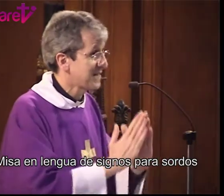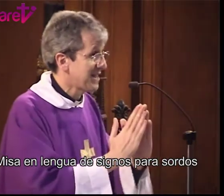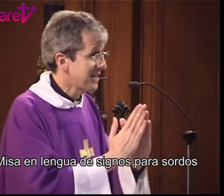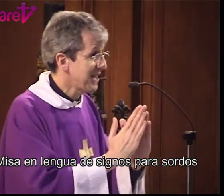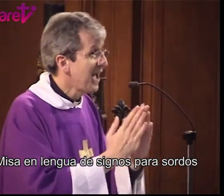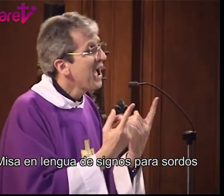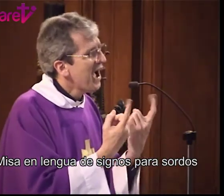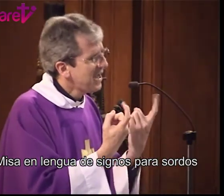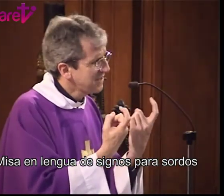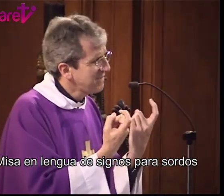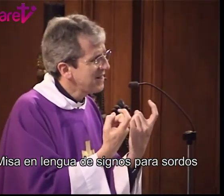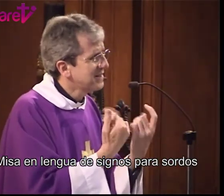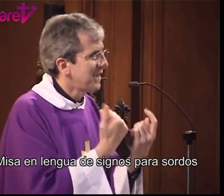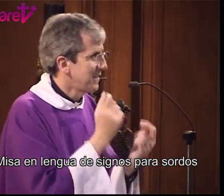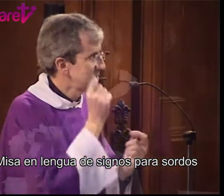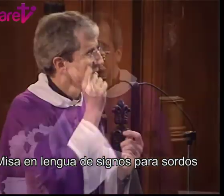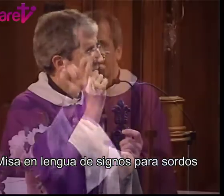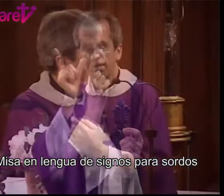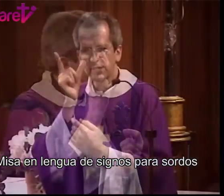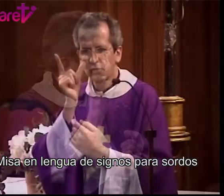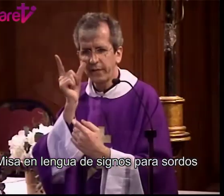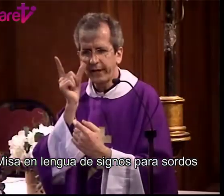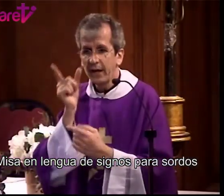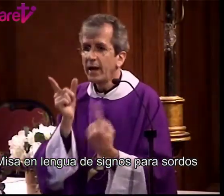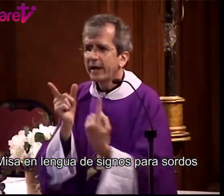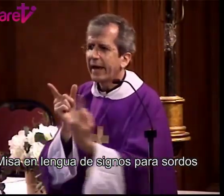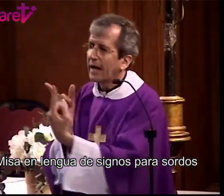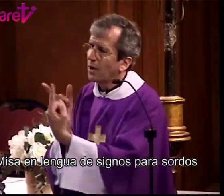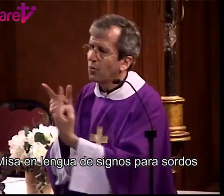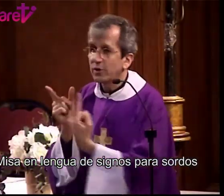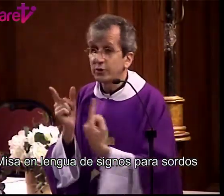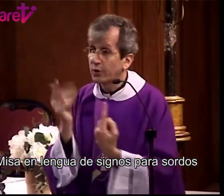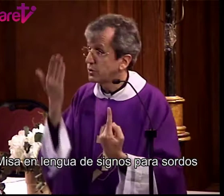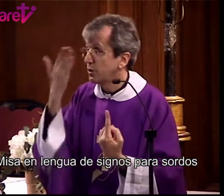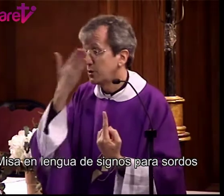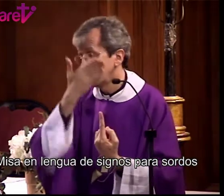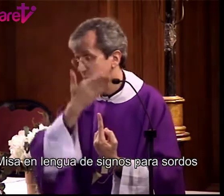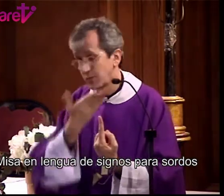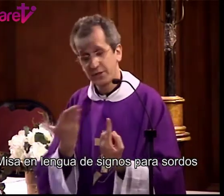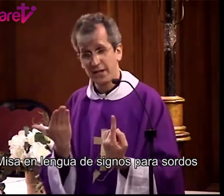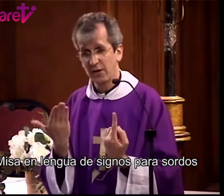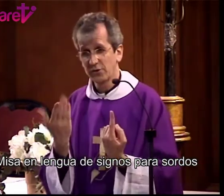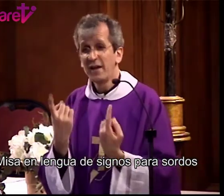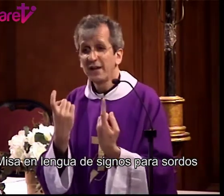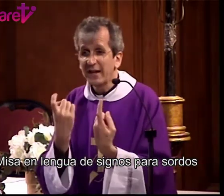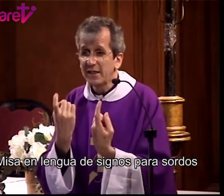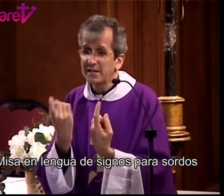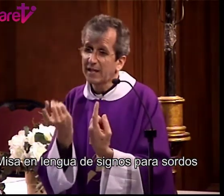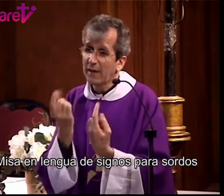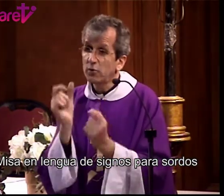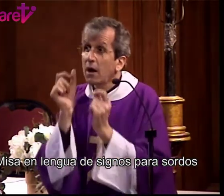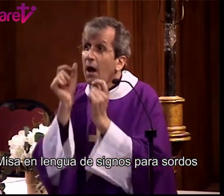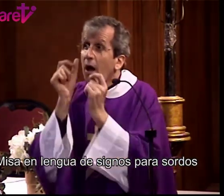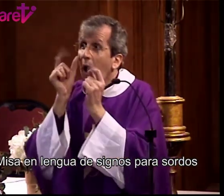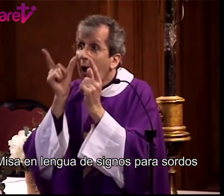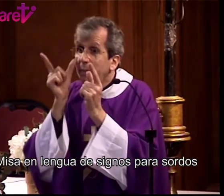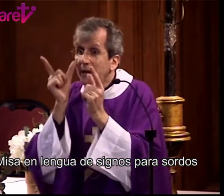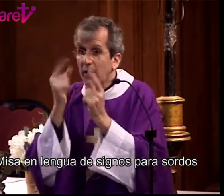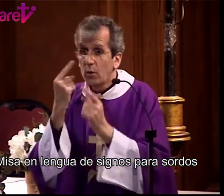Santa, hace falta saber descubrir que cada uno de nosotros somos ciegos, que necesitamos abrir